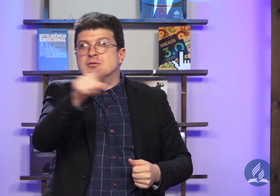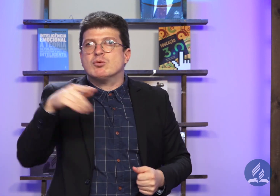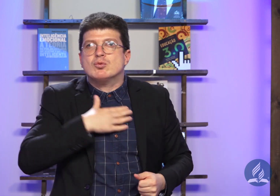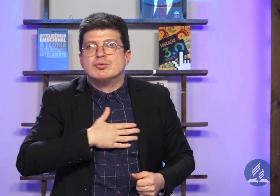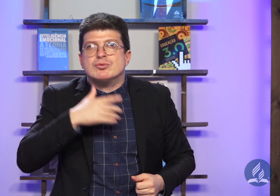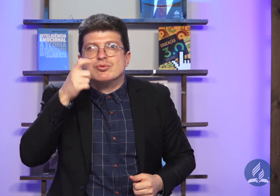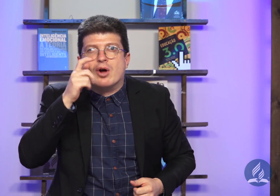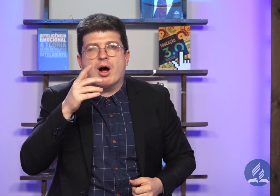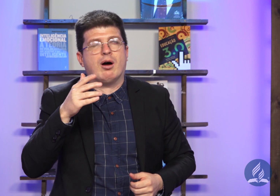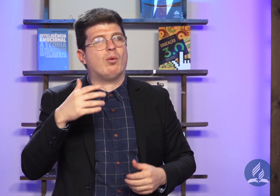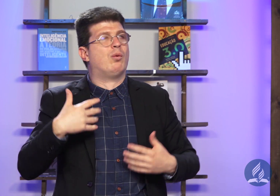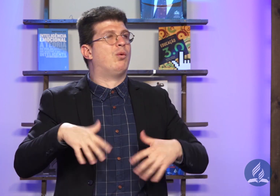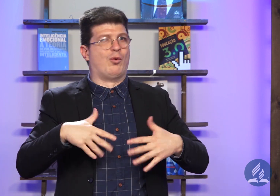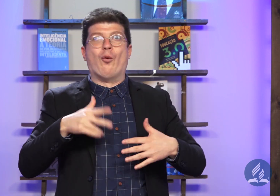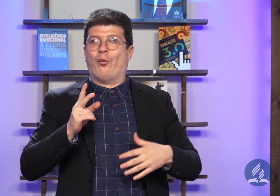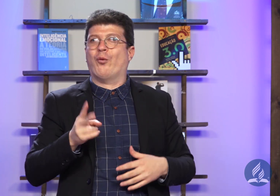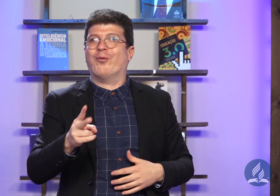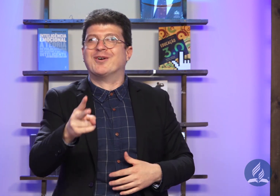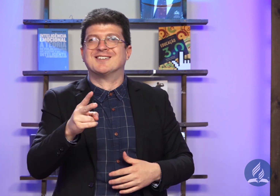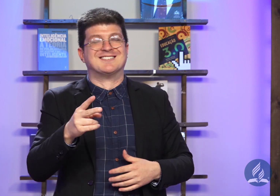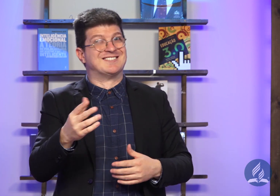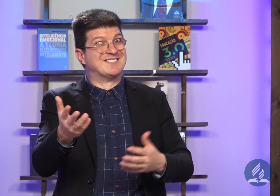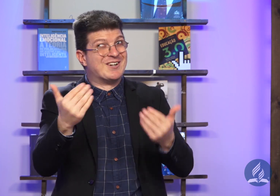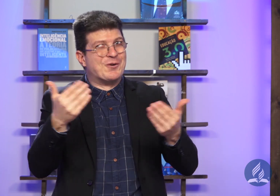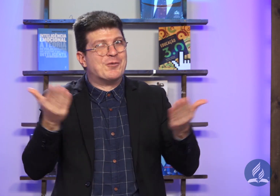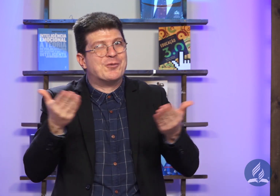Hoje nós temos algo maravilhoso também.